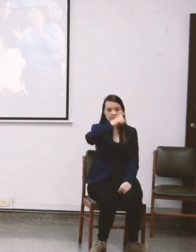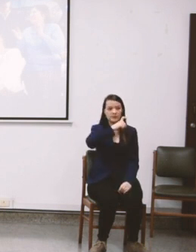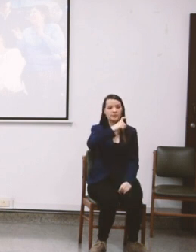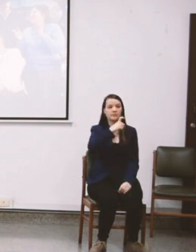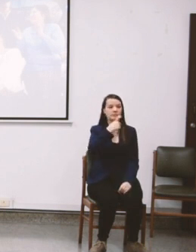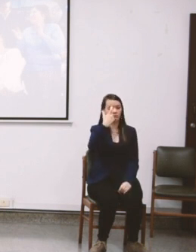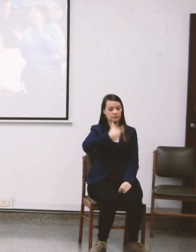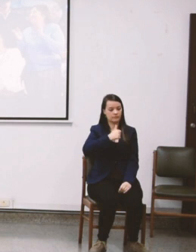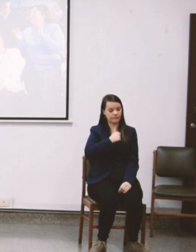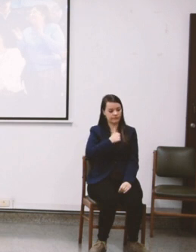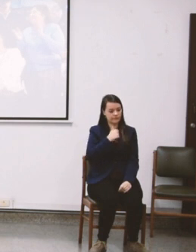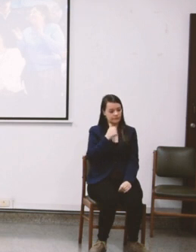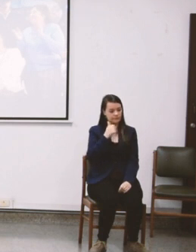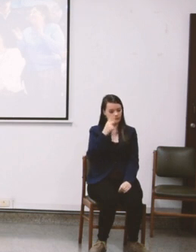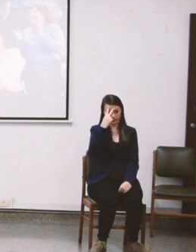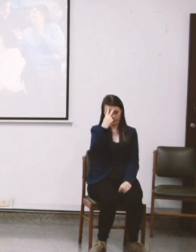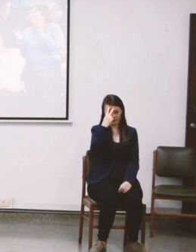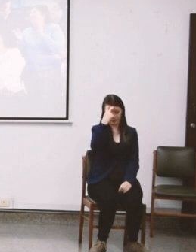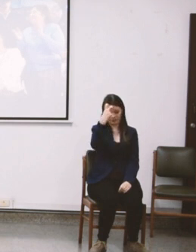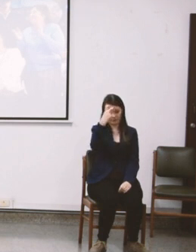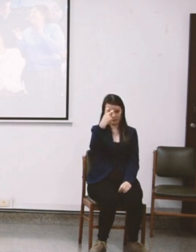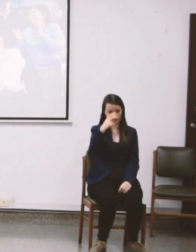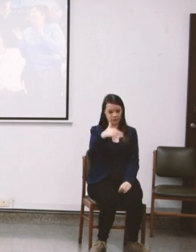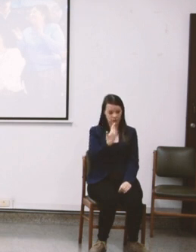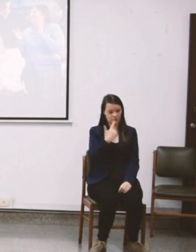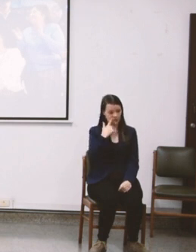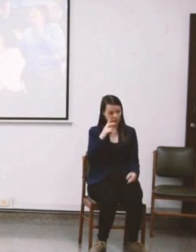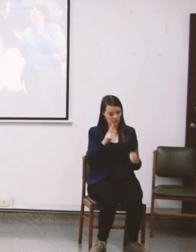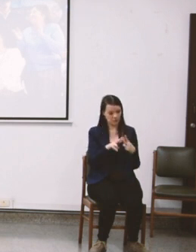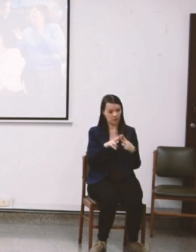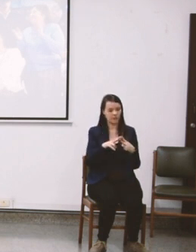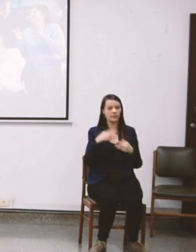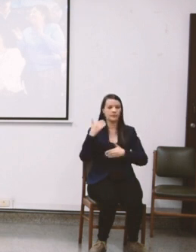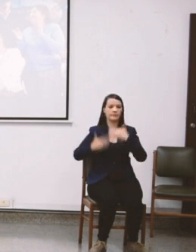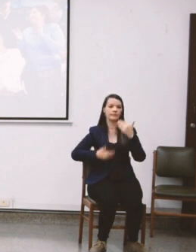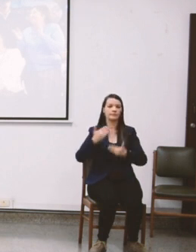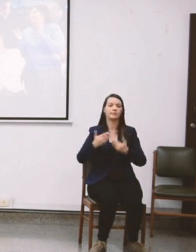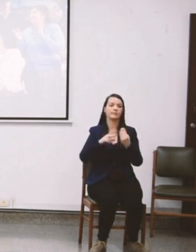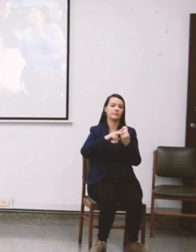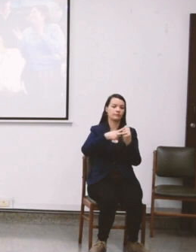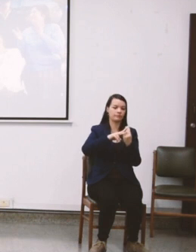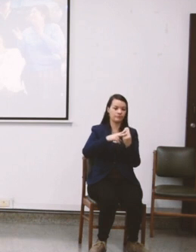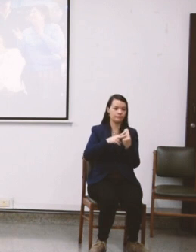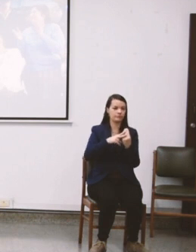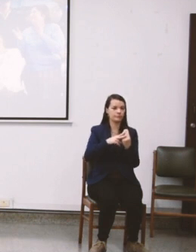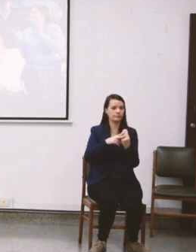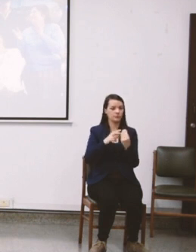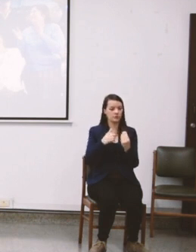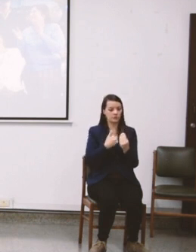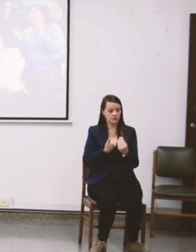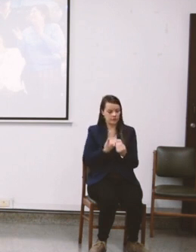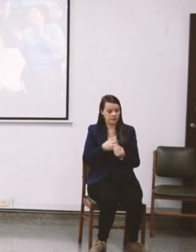ese sujeto reconoce los mecanismos y las técnicas que de alguna manera le han puesto ahí y